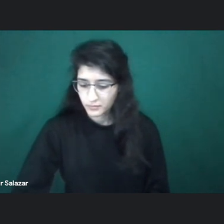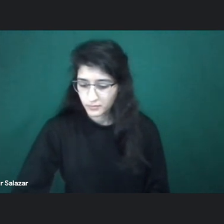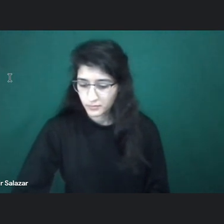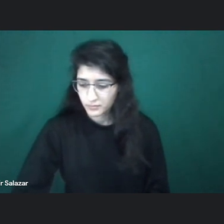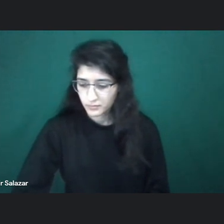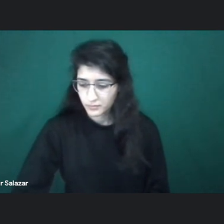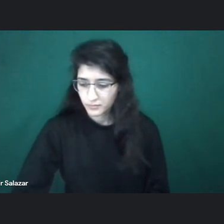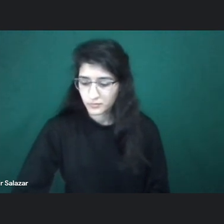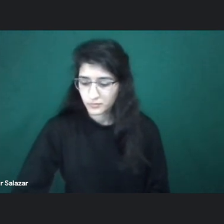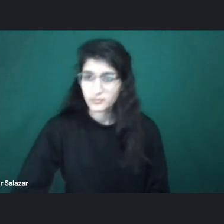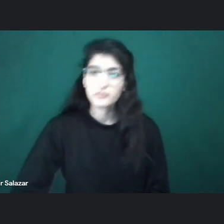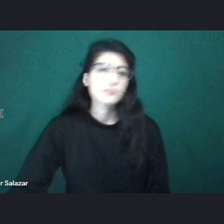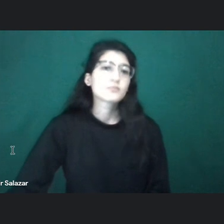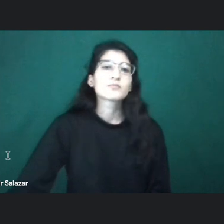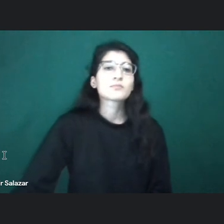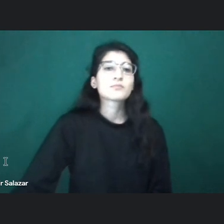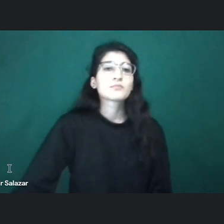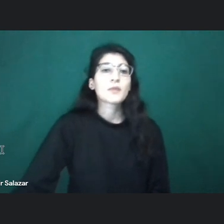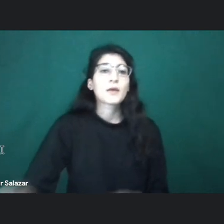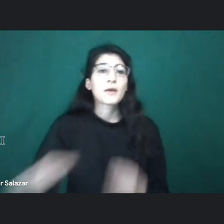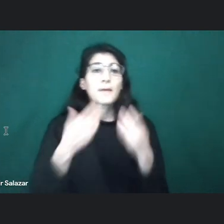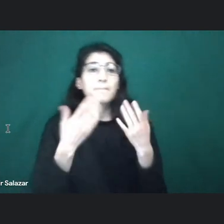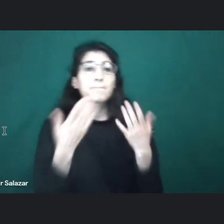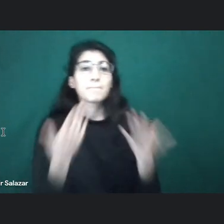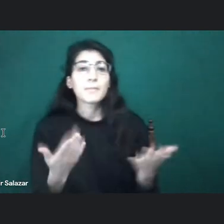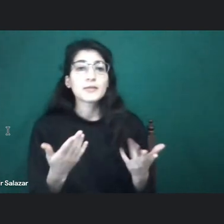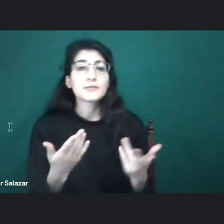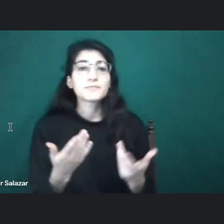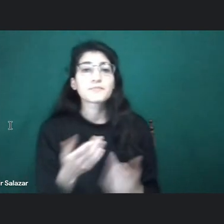¿Qué clase de palabra es ensure?